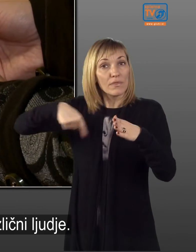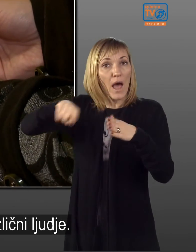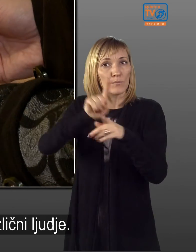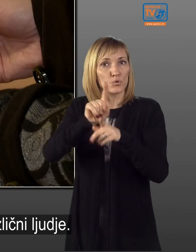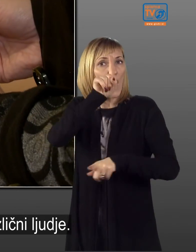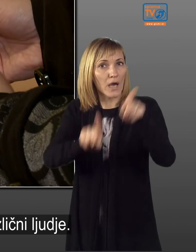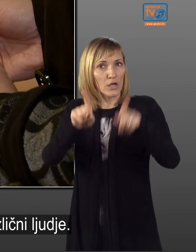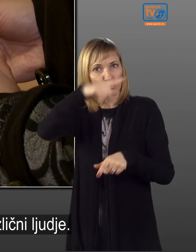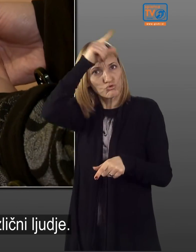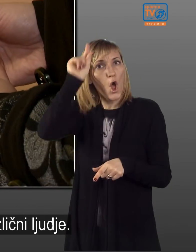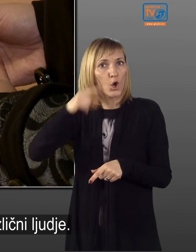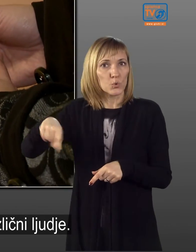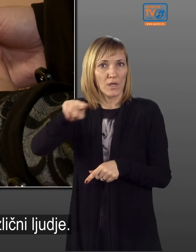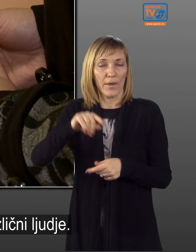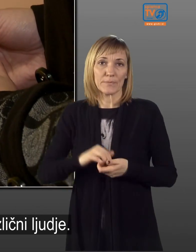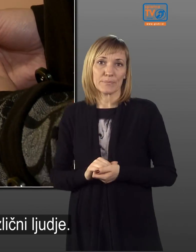tudi različni ljudje.